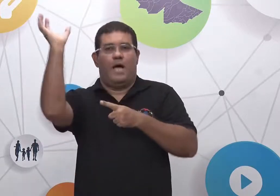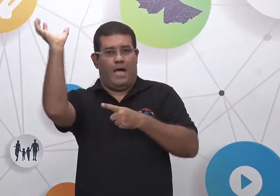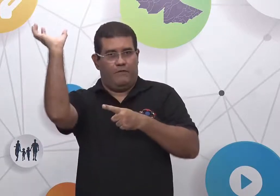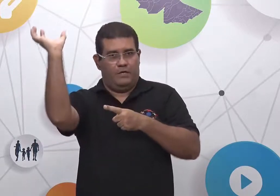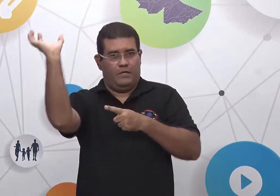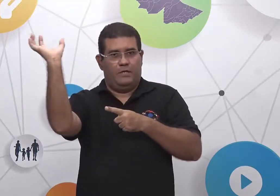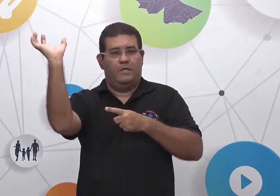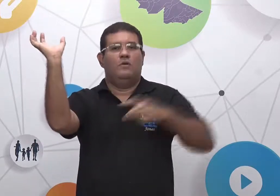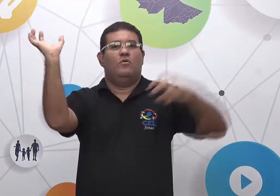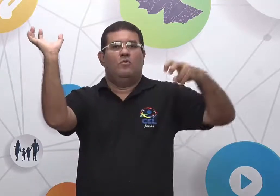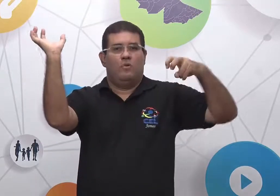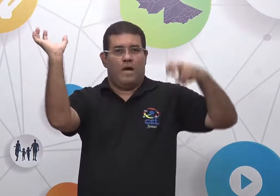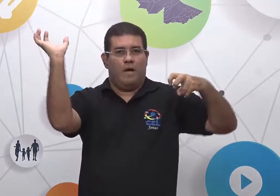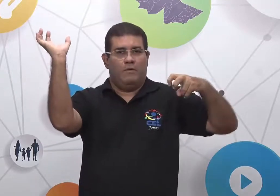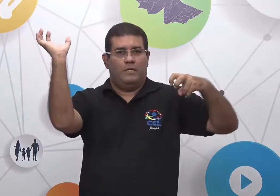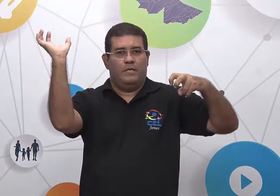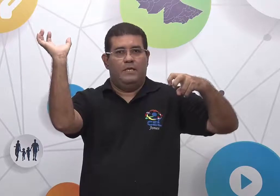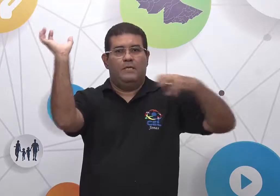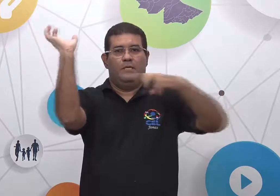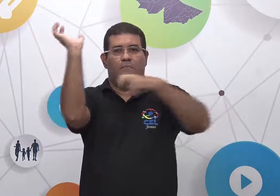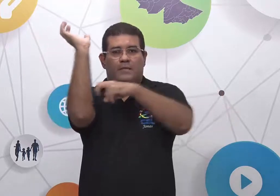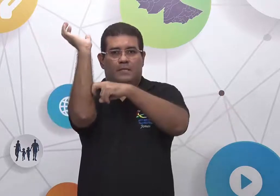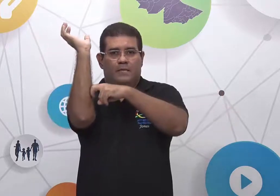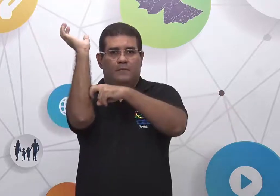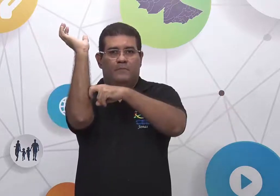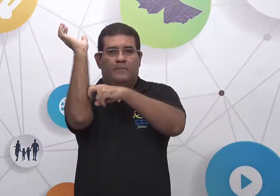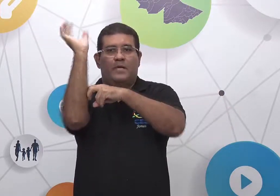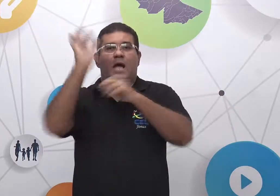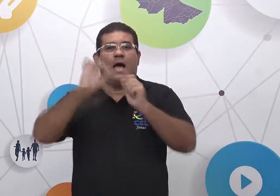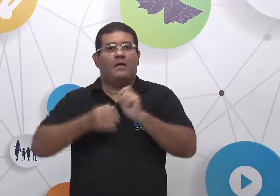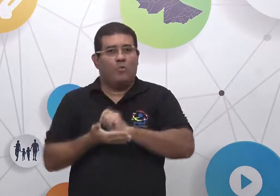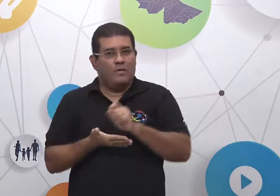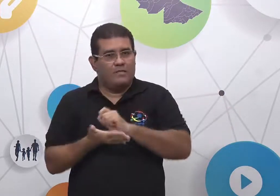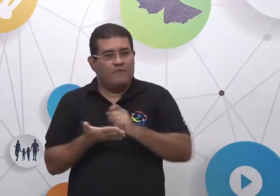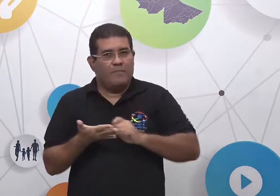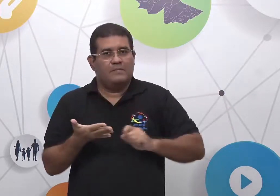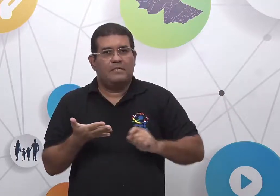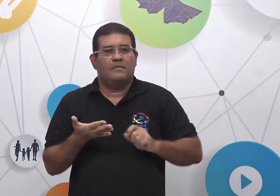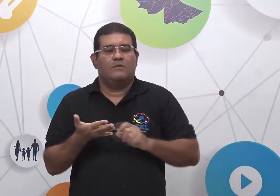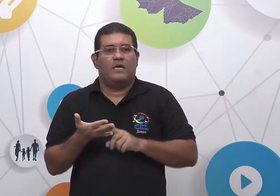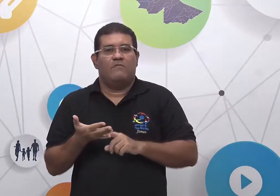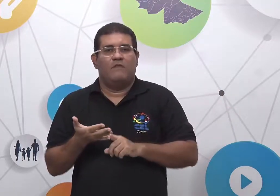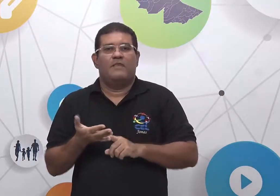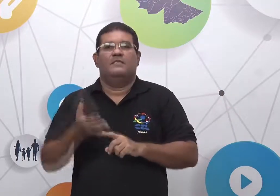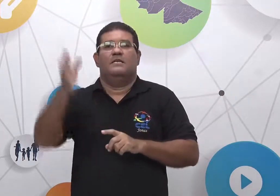a árvore aqui o carro aqui e bater aí quando ele vai para a escrita o que que ele vai fazer